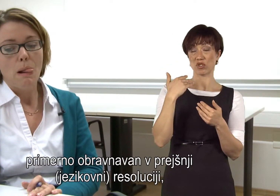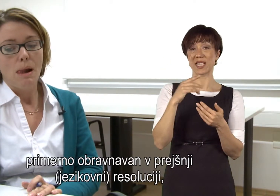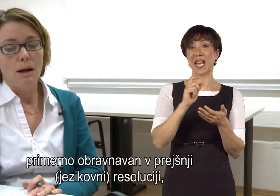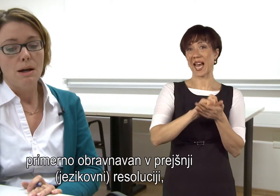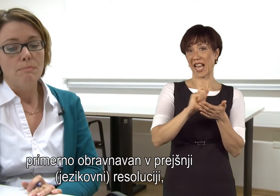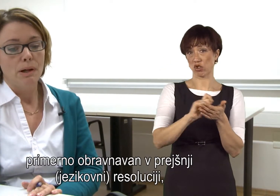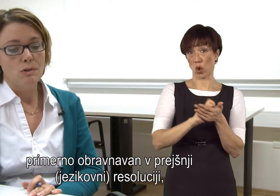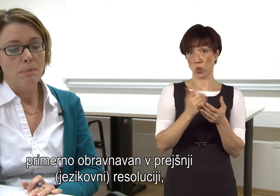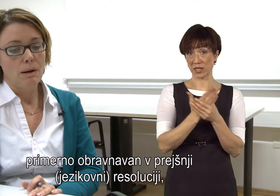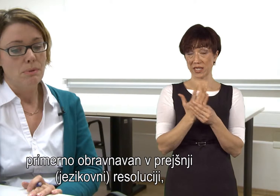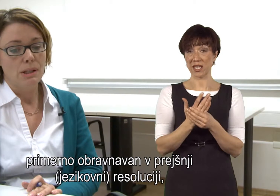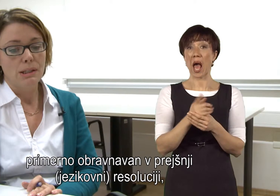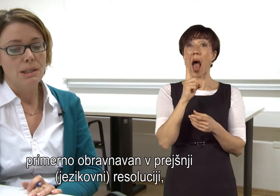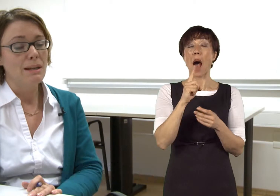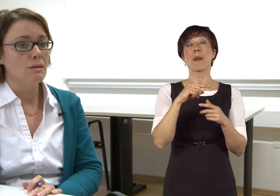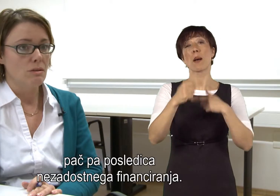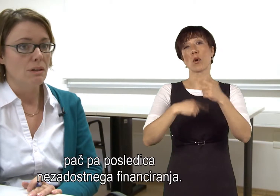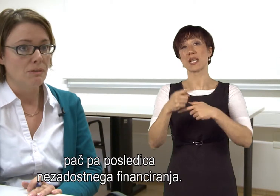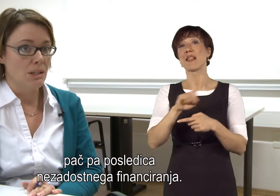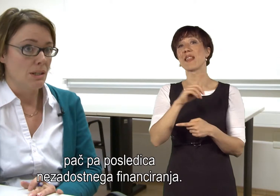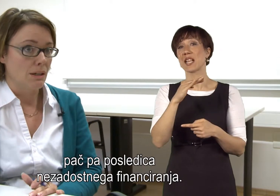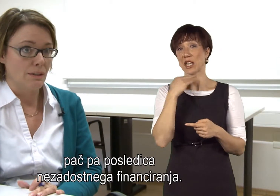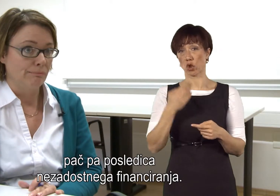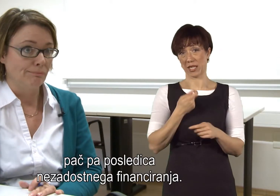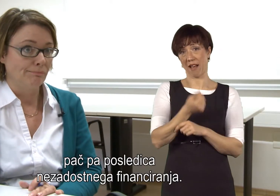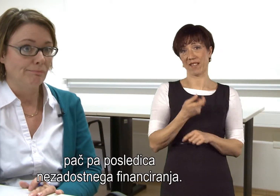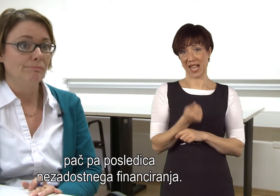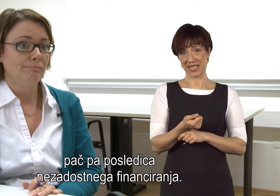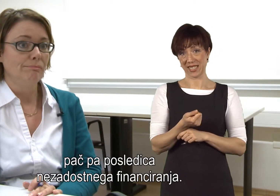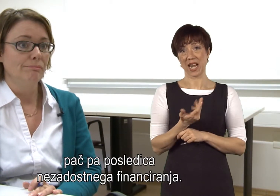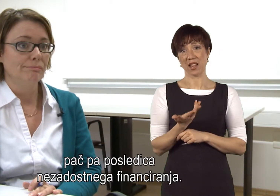resoluciji, pač pa posledica nezadostnega financiranja.